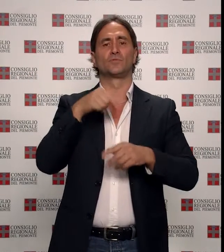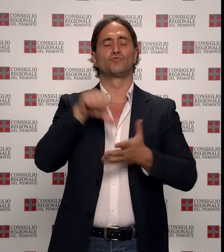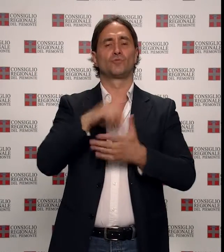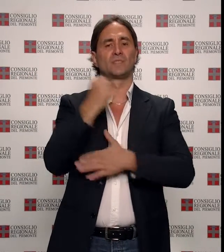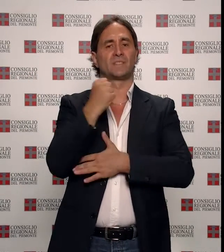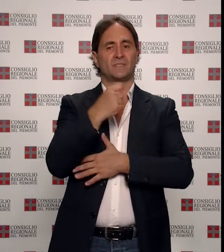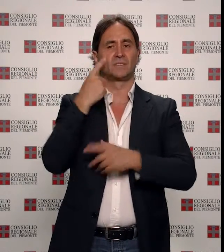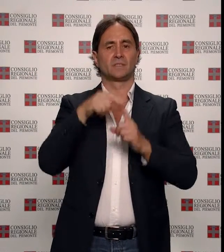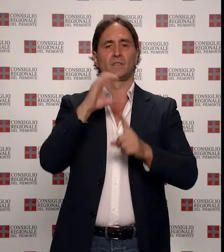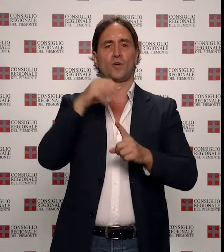di Omegna.